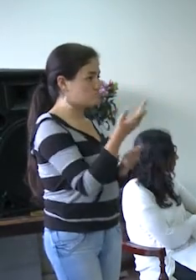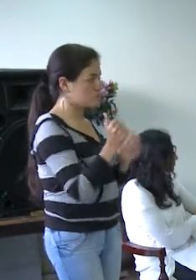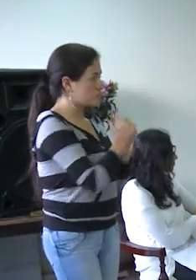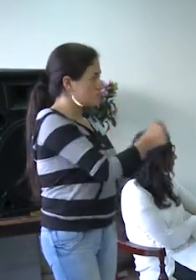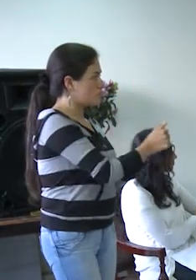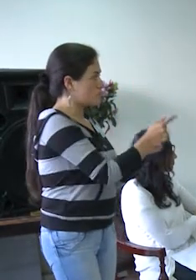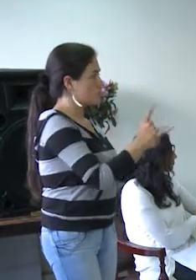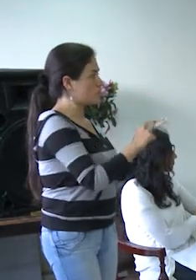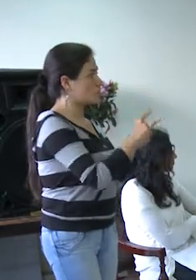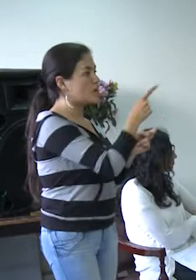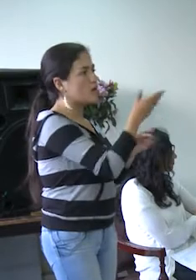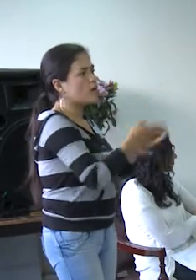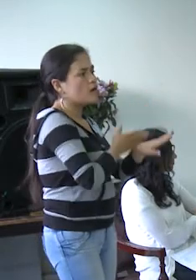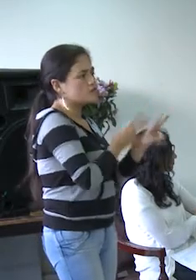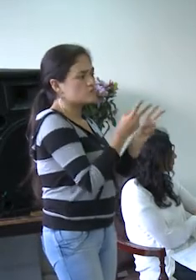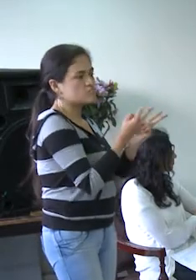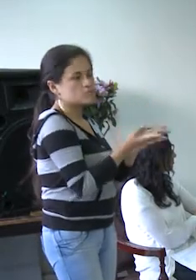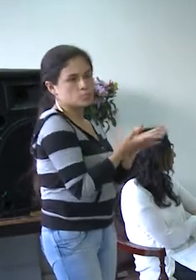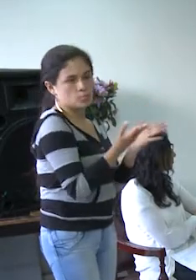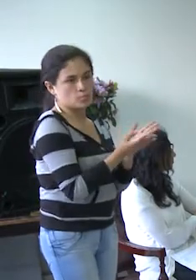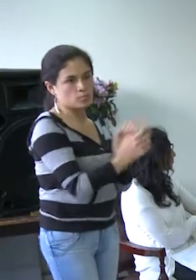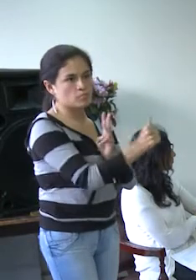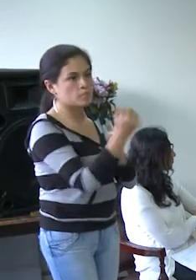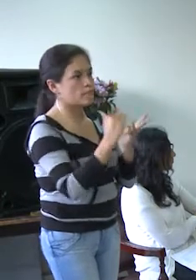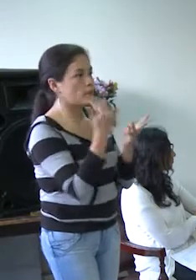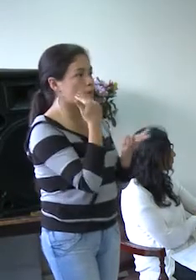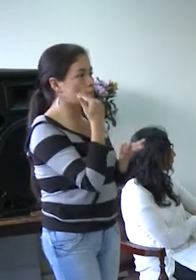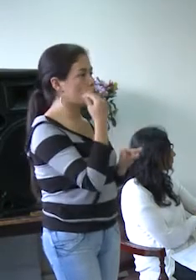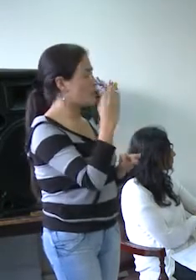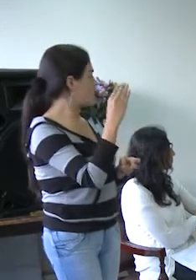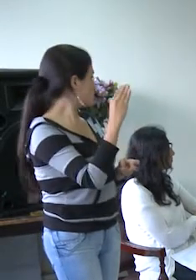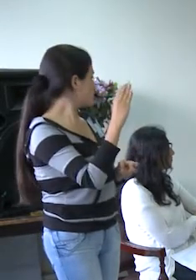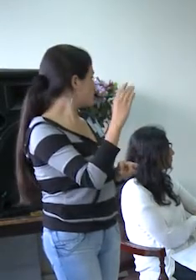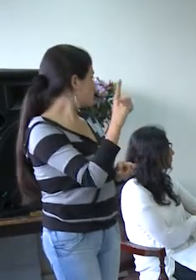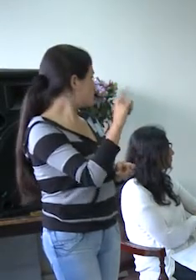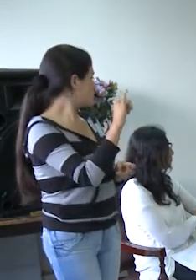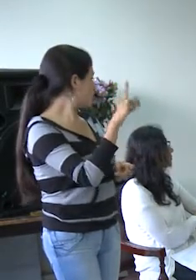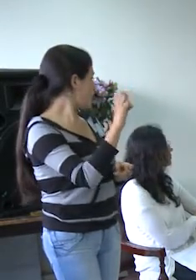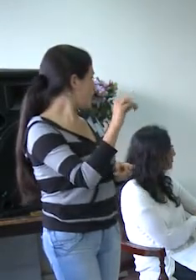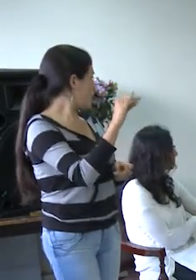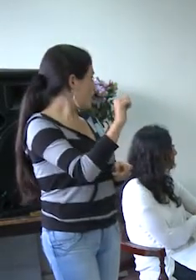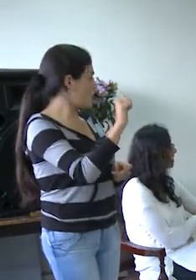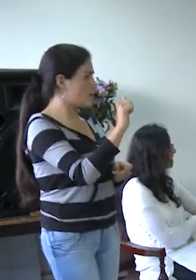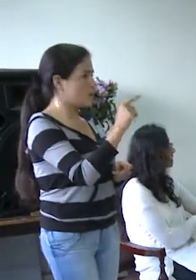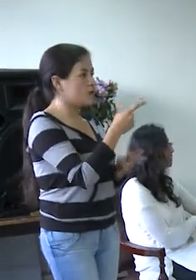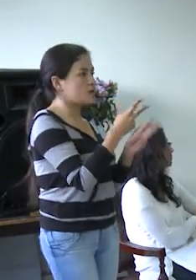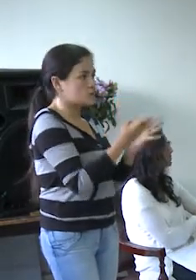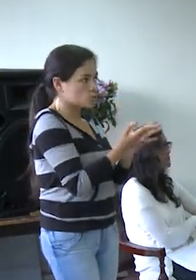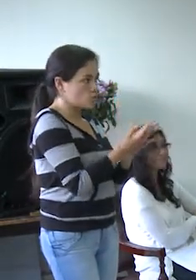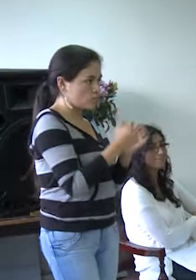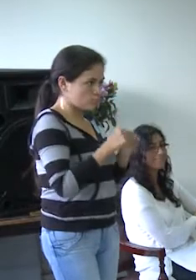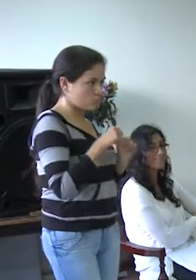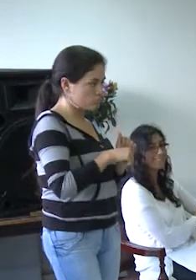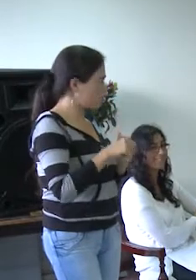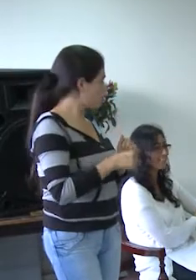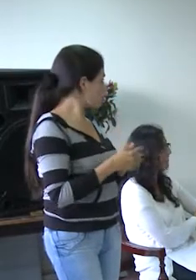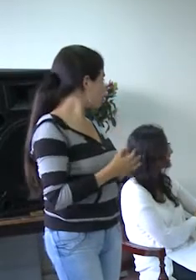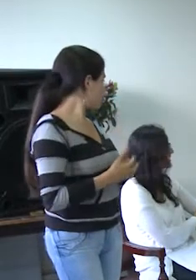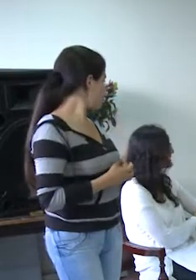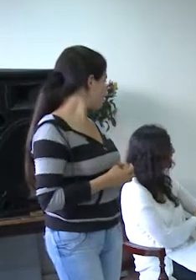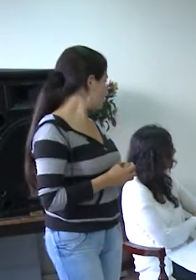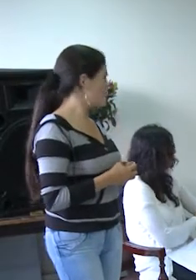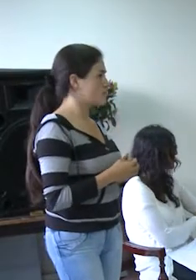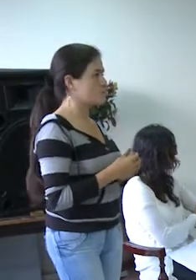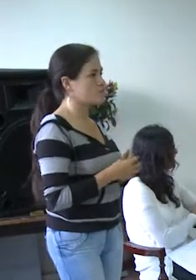los egresados. María Silenia Villalobos, estudiante.